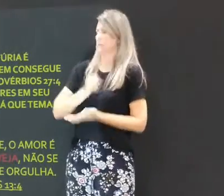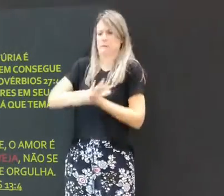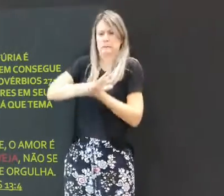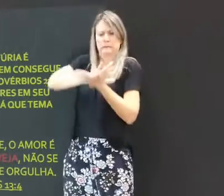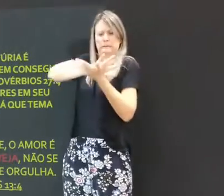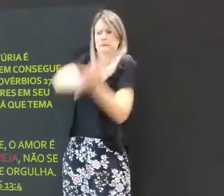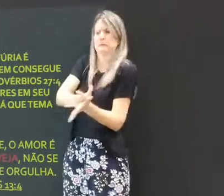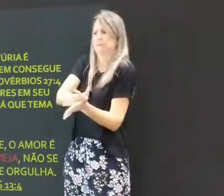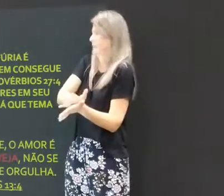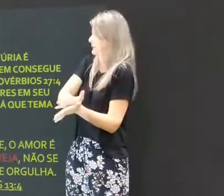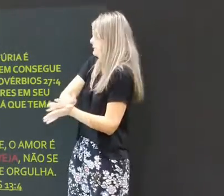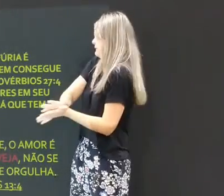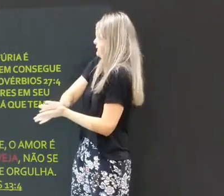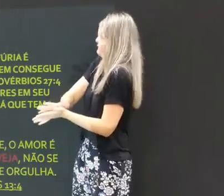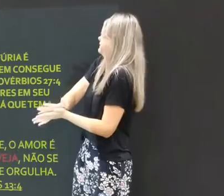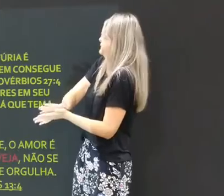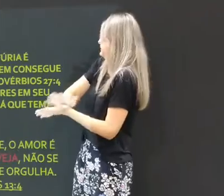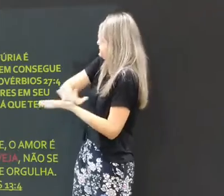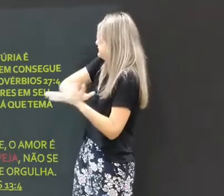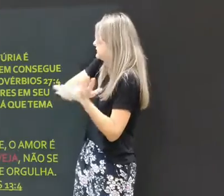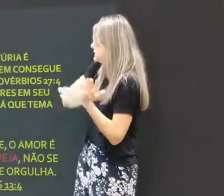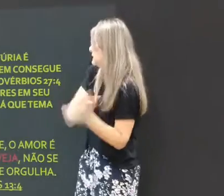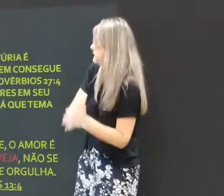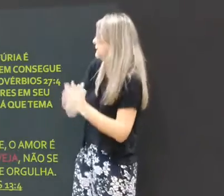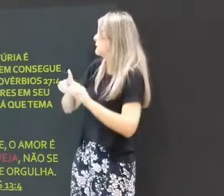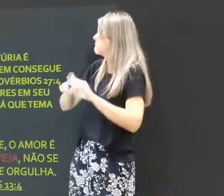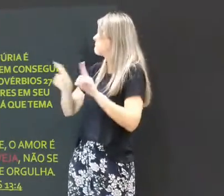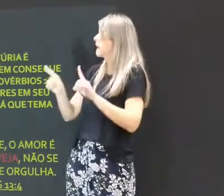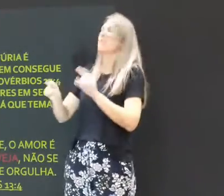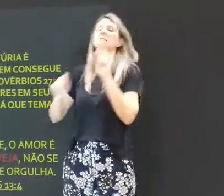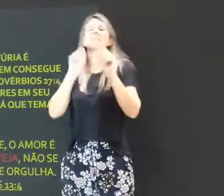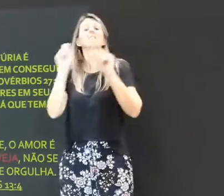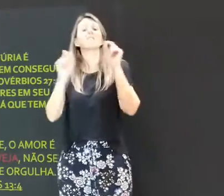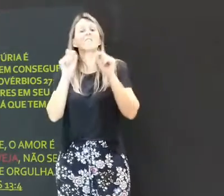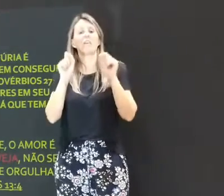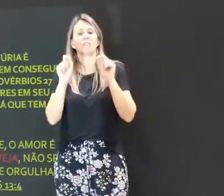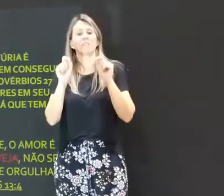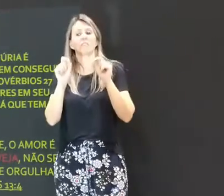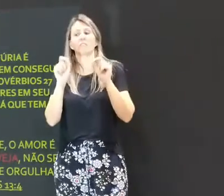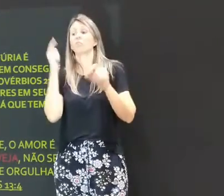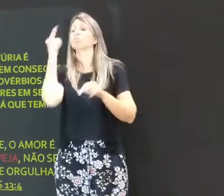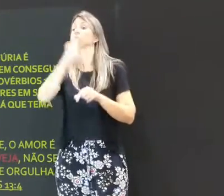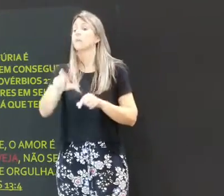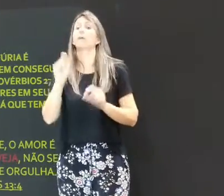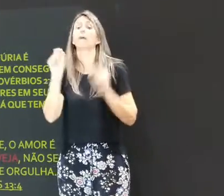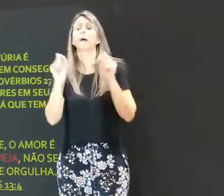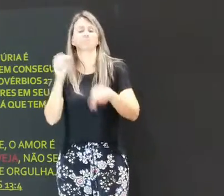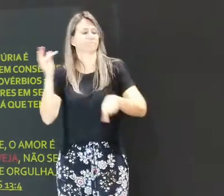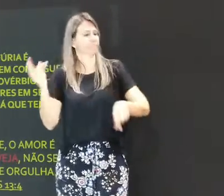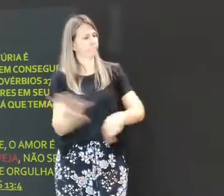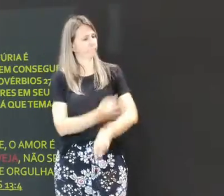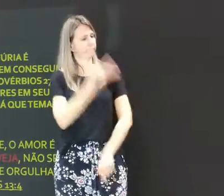né? Ódio, crueldade, fúria é destruidora. Mas quem